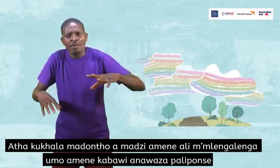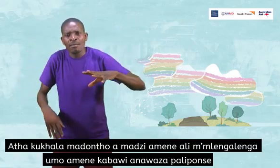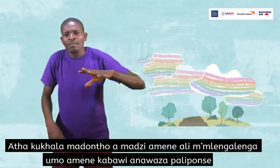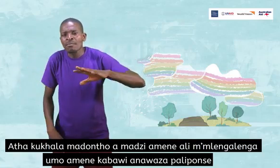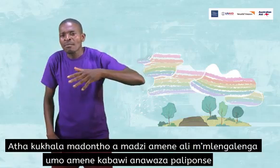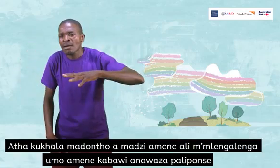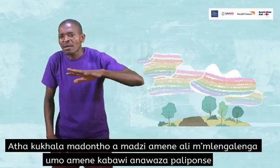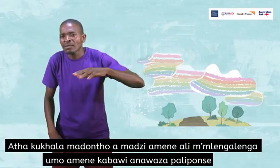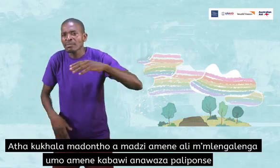paliponse.